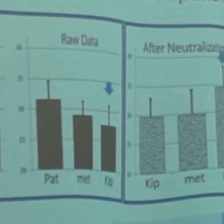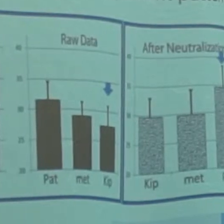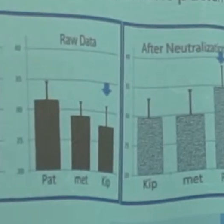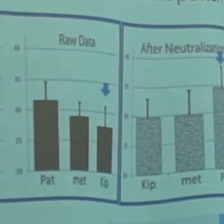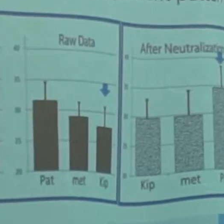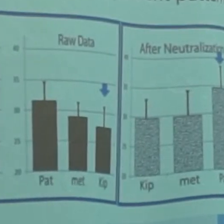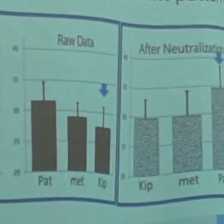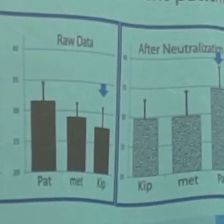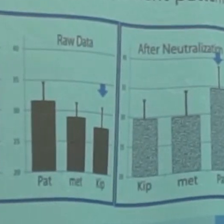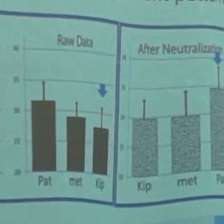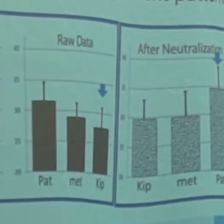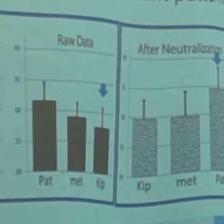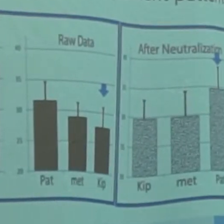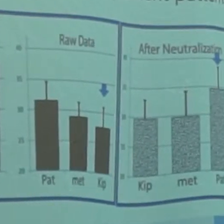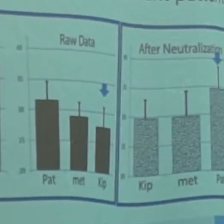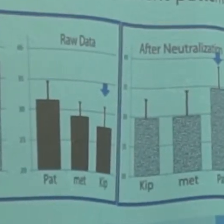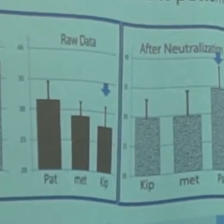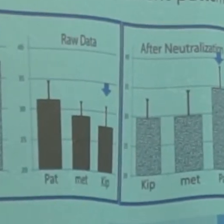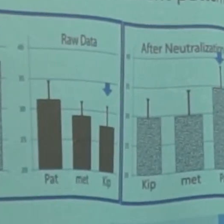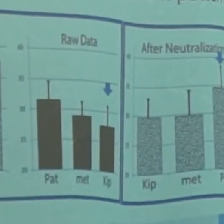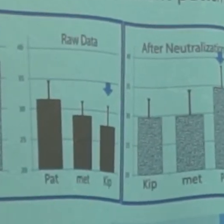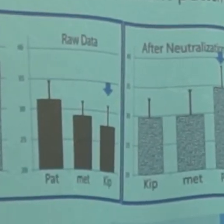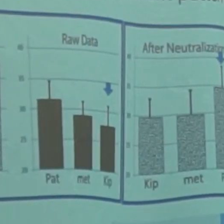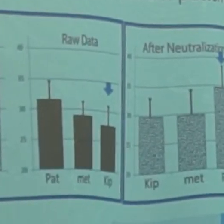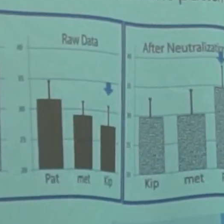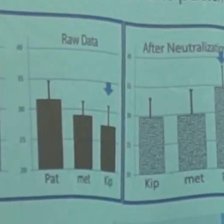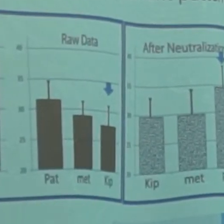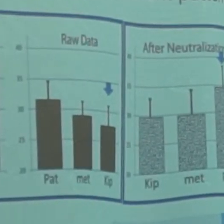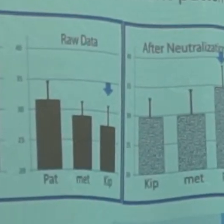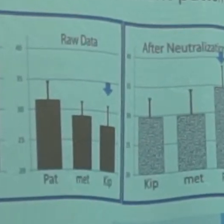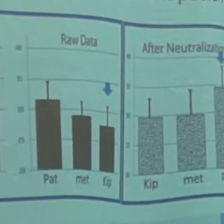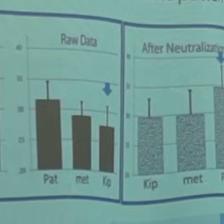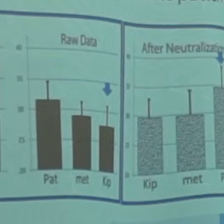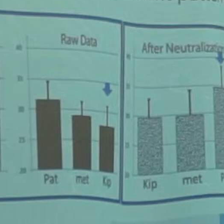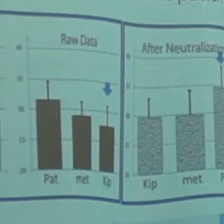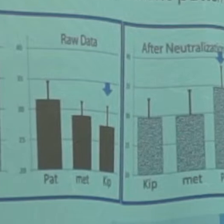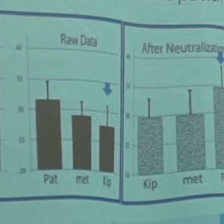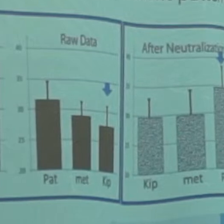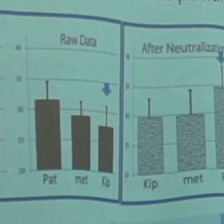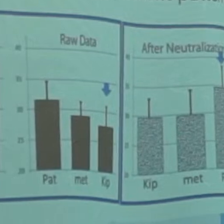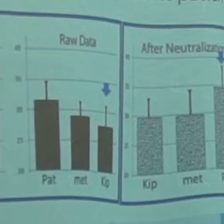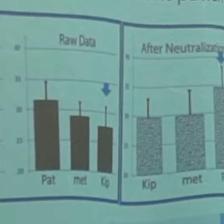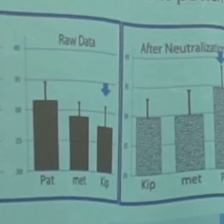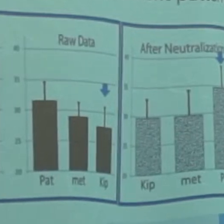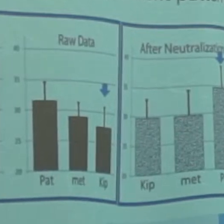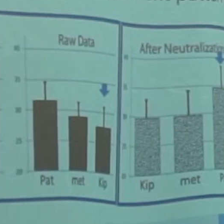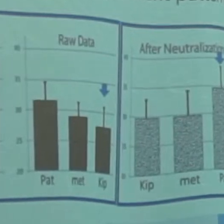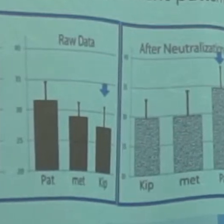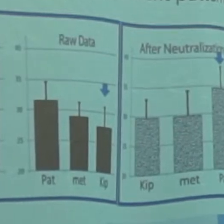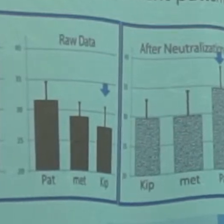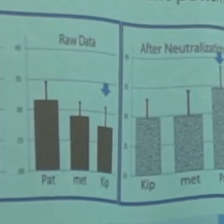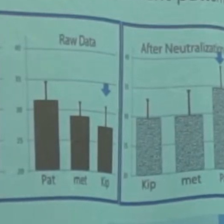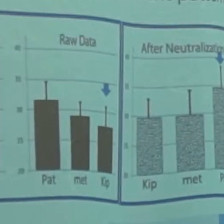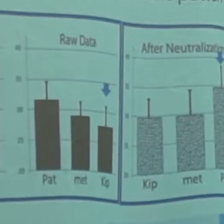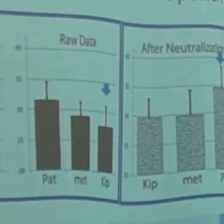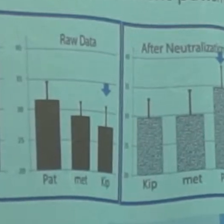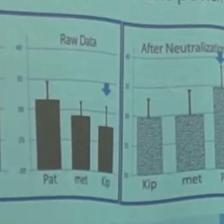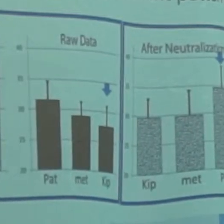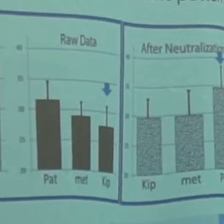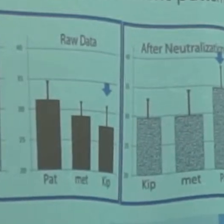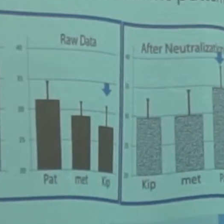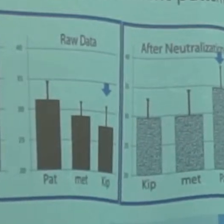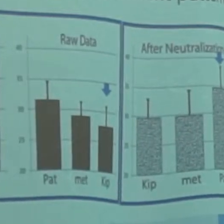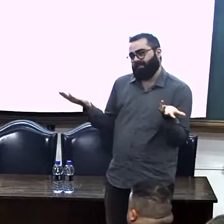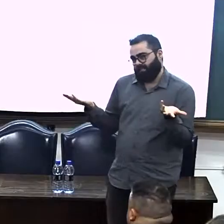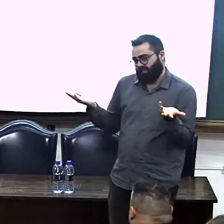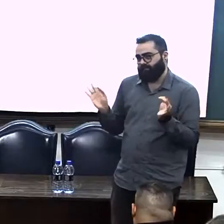Quer dizer, o que a gente faz se a gente tem, como é que ficam esses padrões, né, em enunciados com